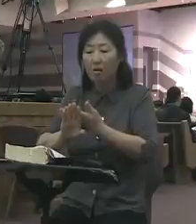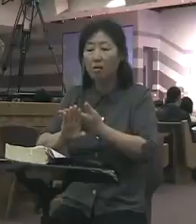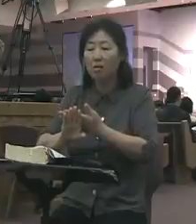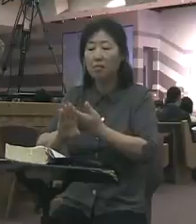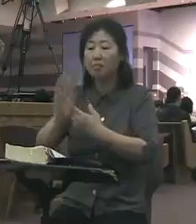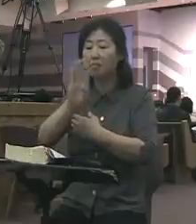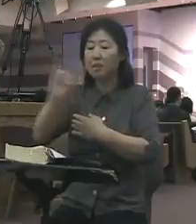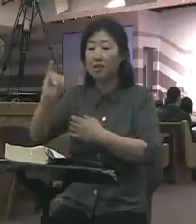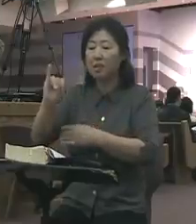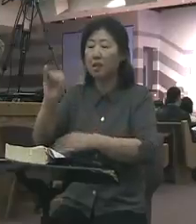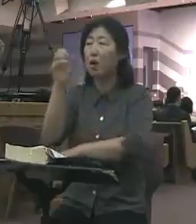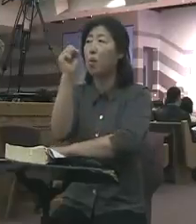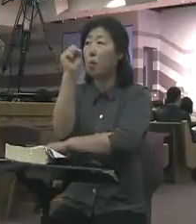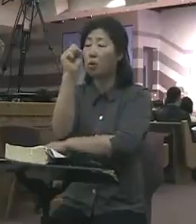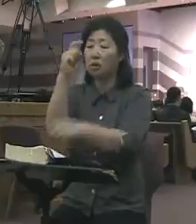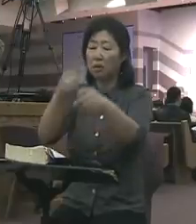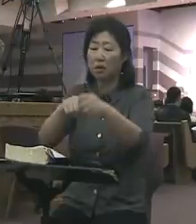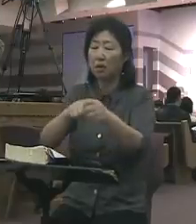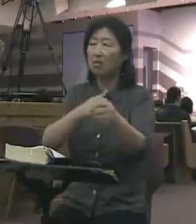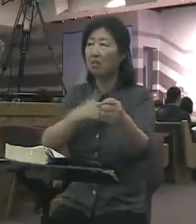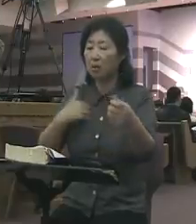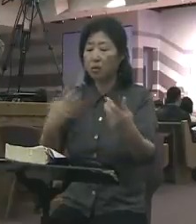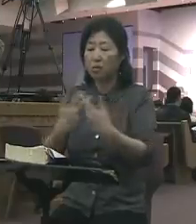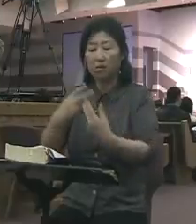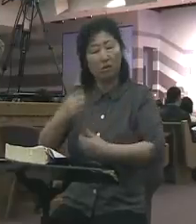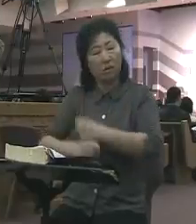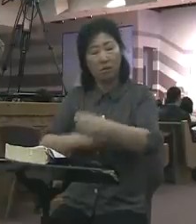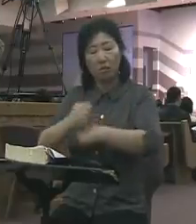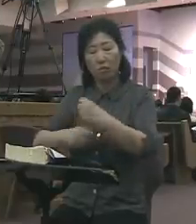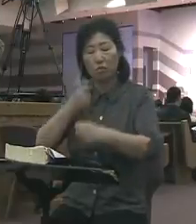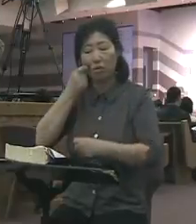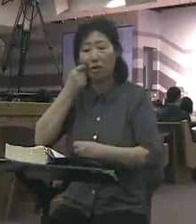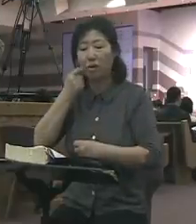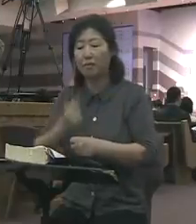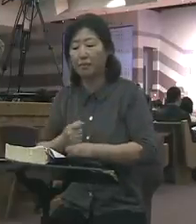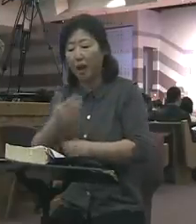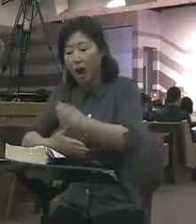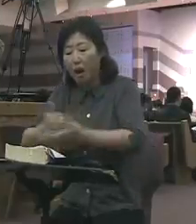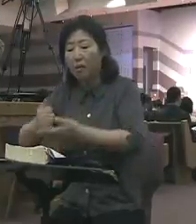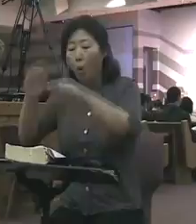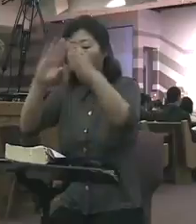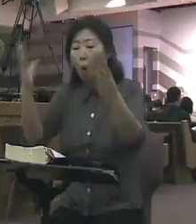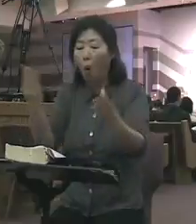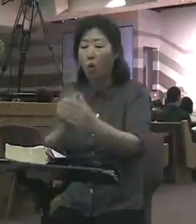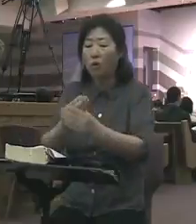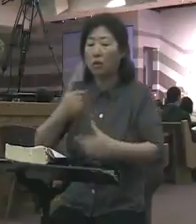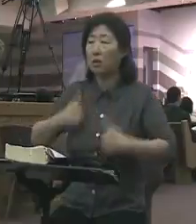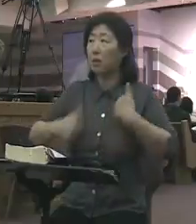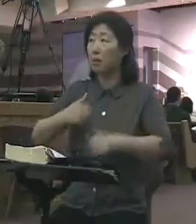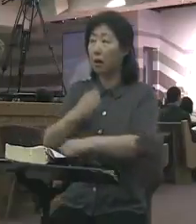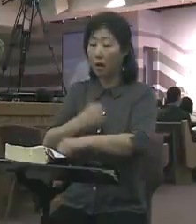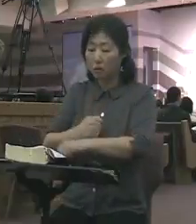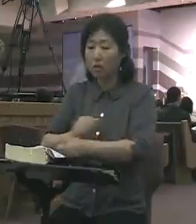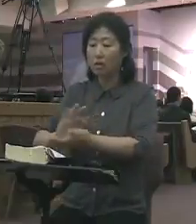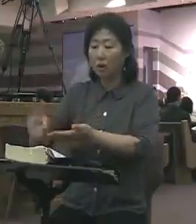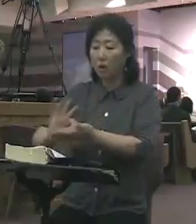채워지게 됩니다. 자유롭지 못합니다. 하나님께서 온전히 기쁘게 사용할 수 있는 그릇이 될